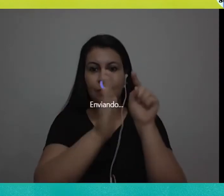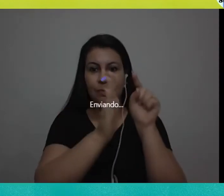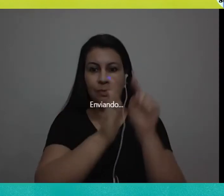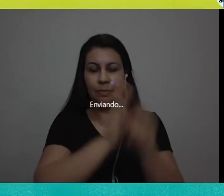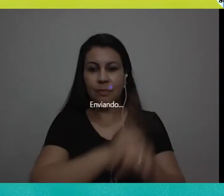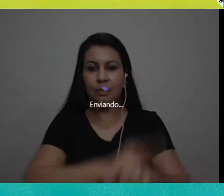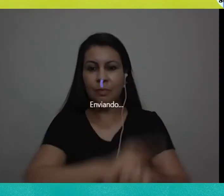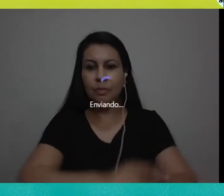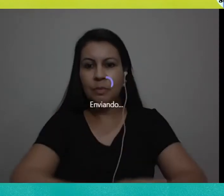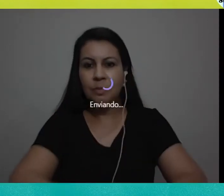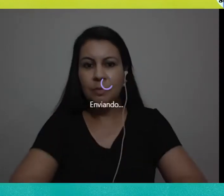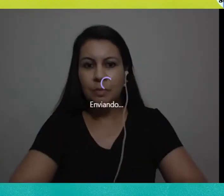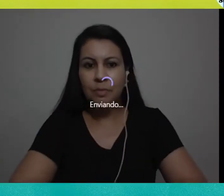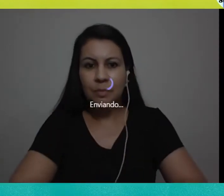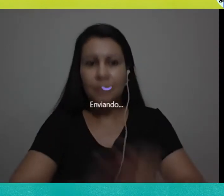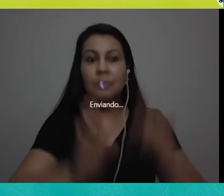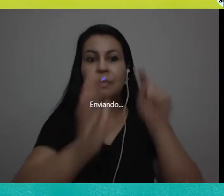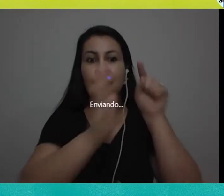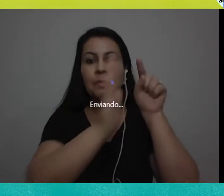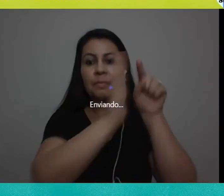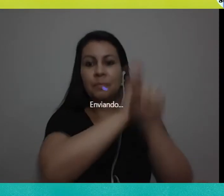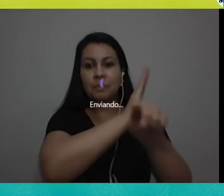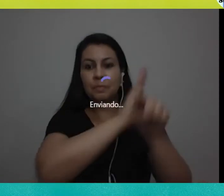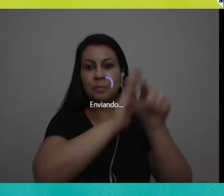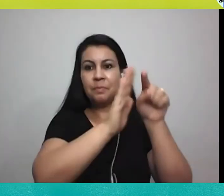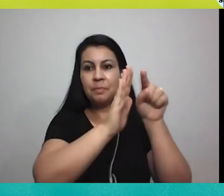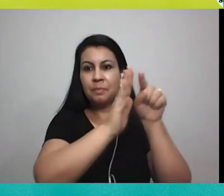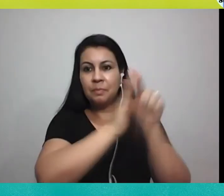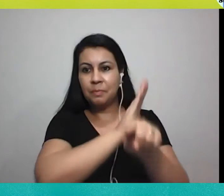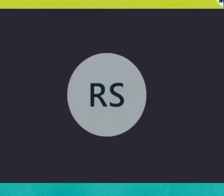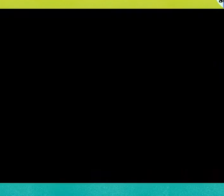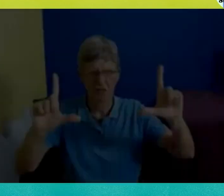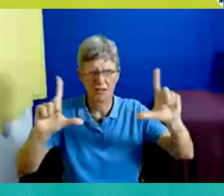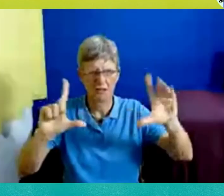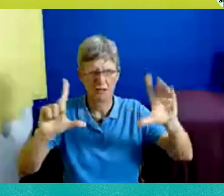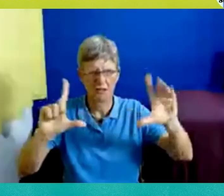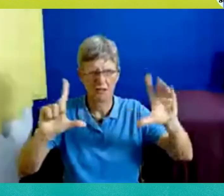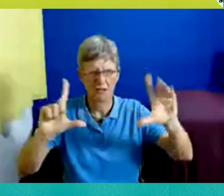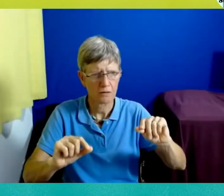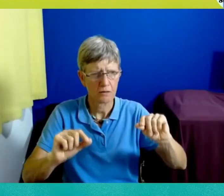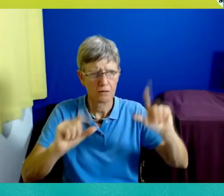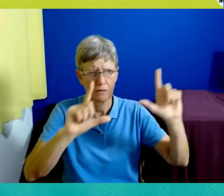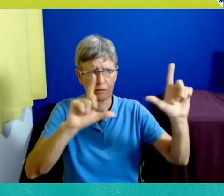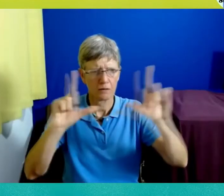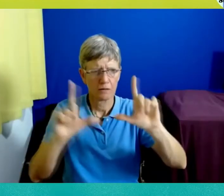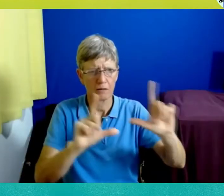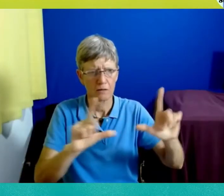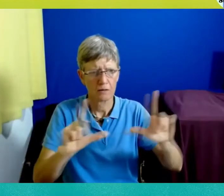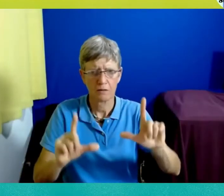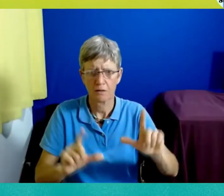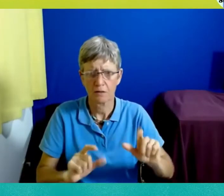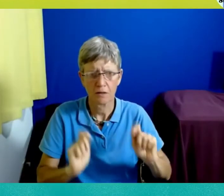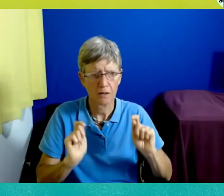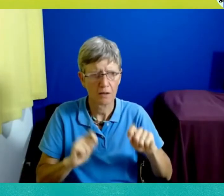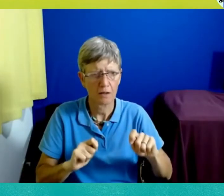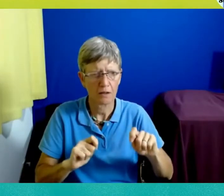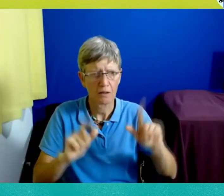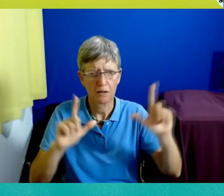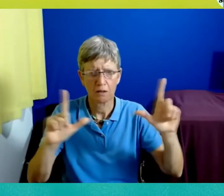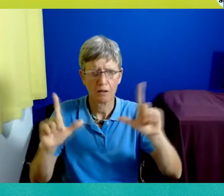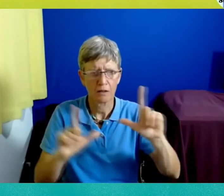Vânia, tem a primeira pergunta aqui, 20h35. Pode perguntar por essa. Pode iniciar por essa.